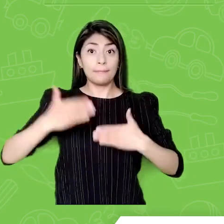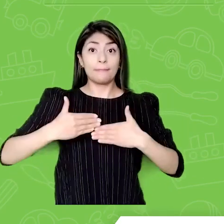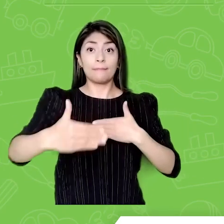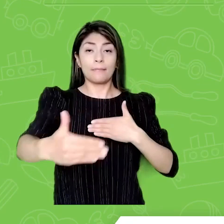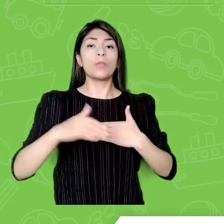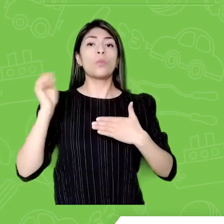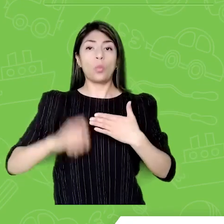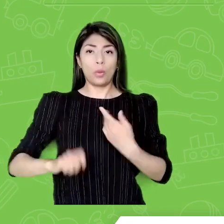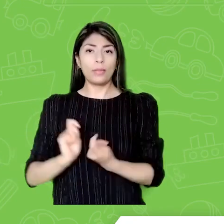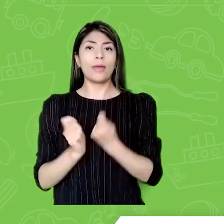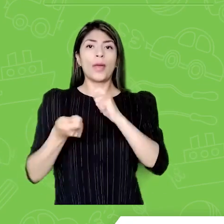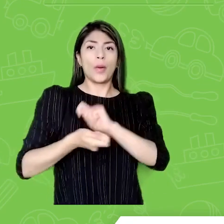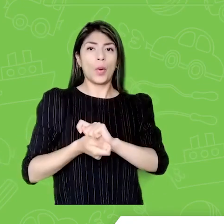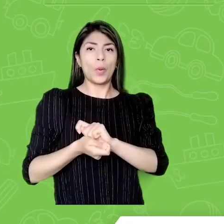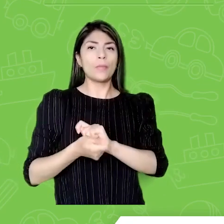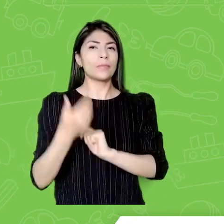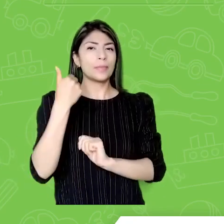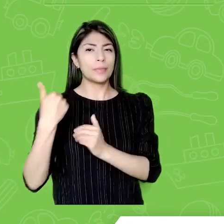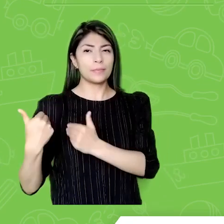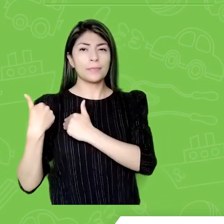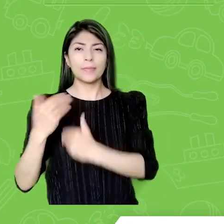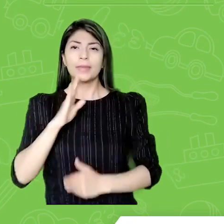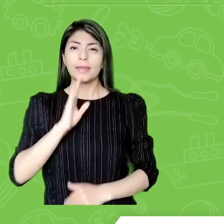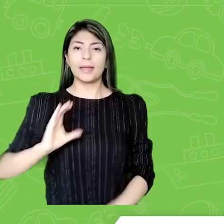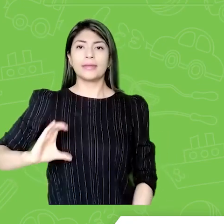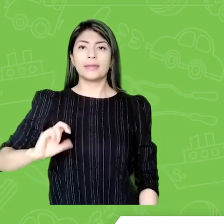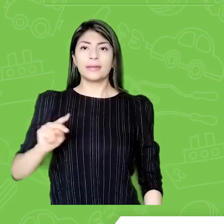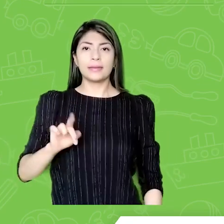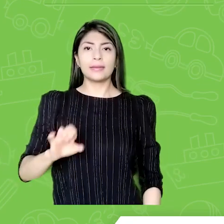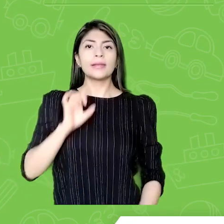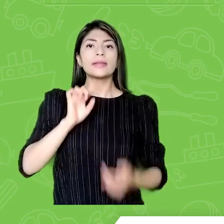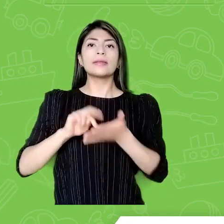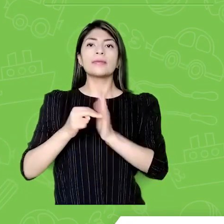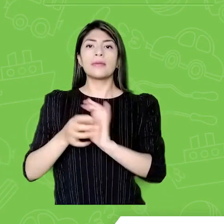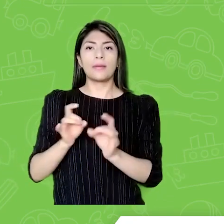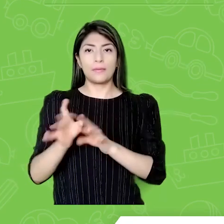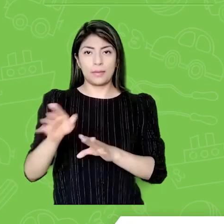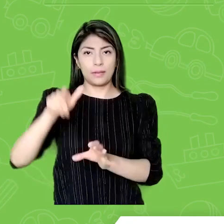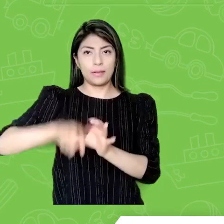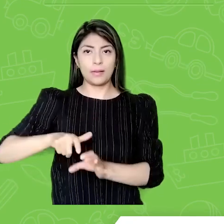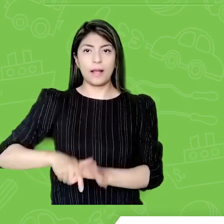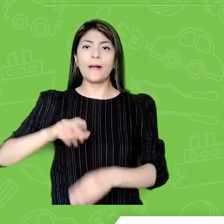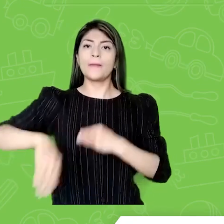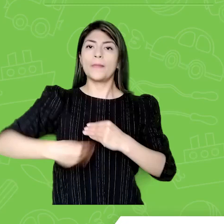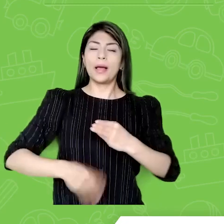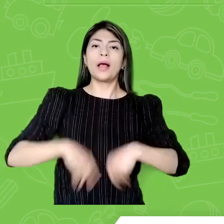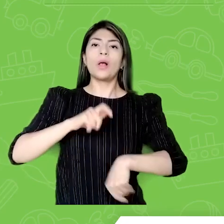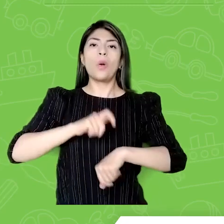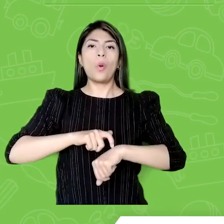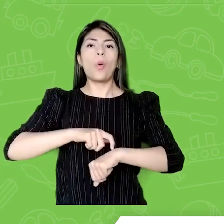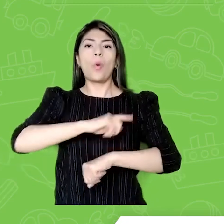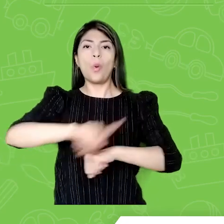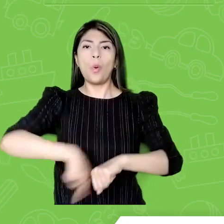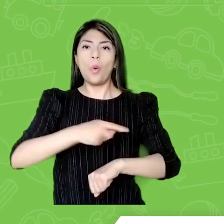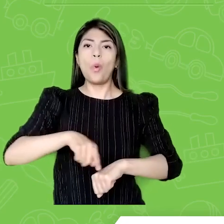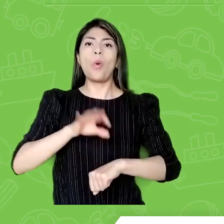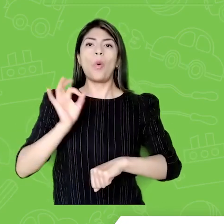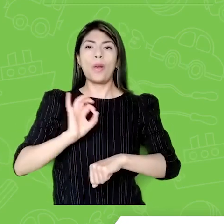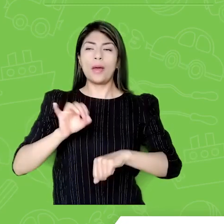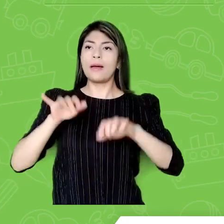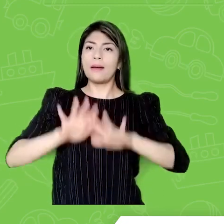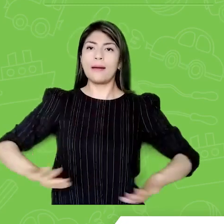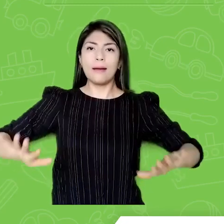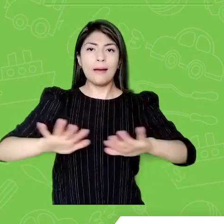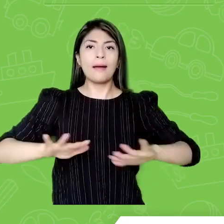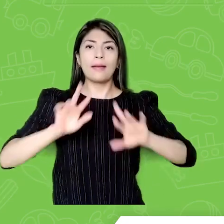modificarse por la CNSC en cuanto a las fechas de inscripciones y o a las fechas, horas y lugares de aplicación de las pruebas.